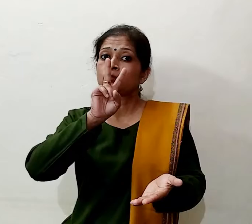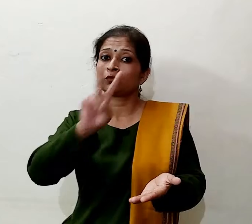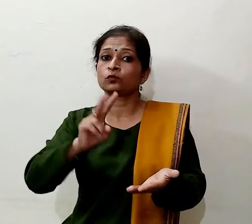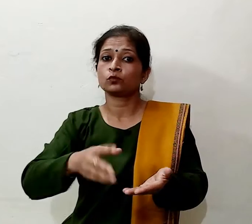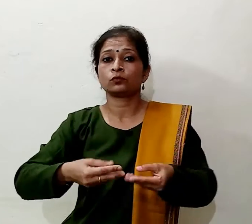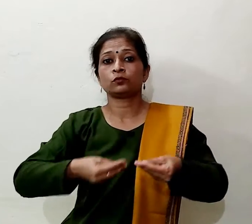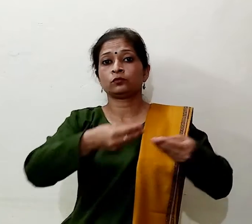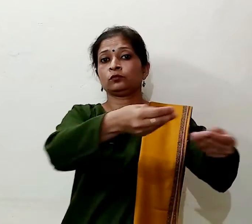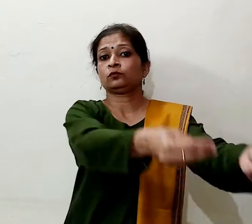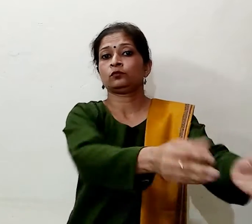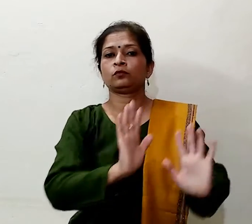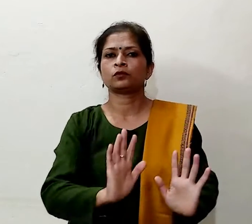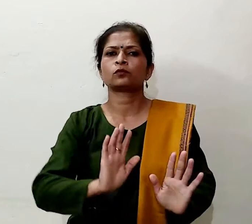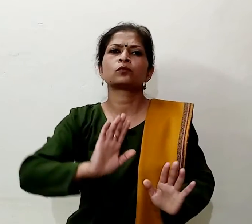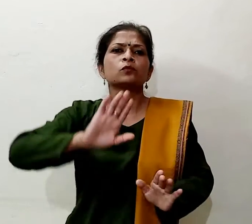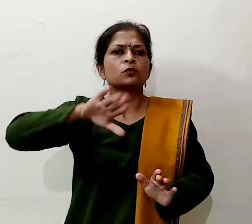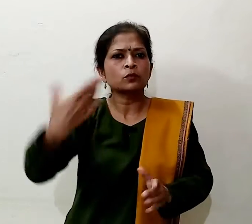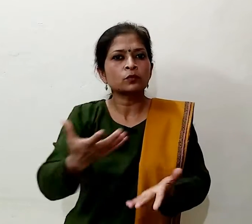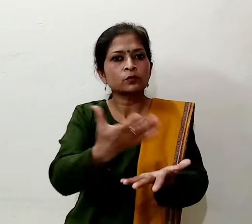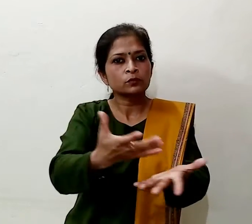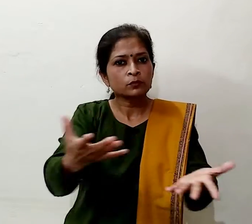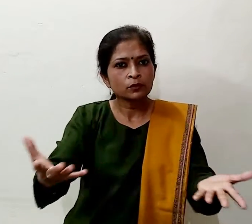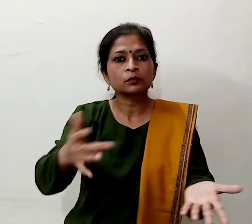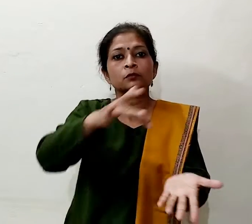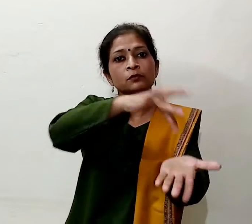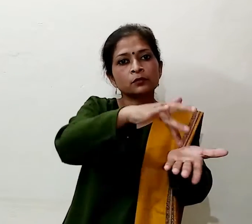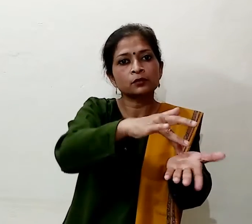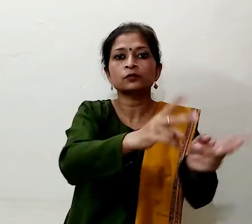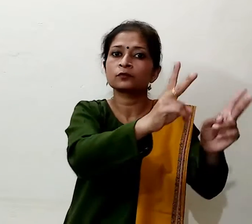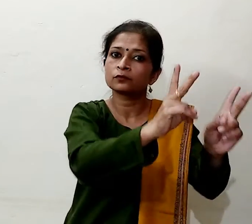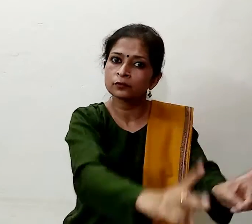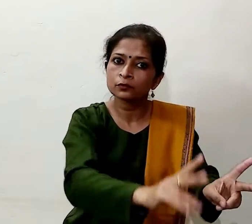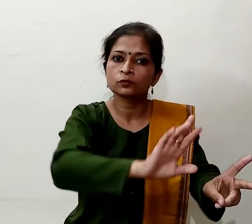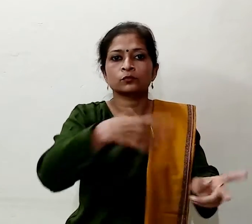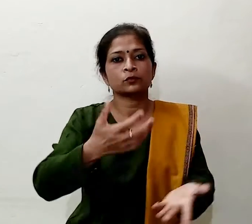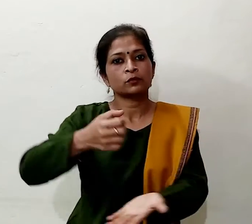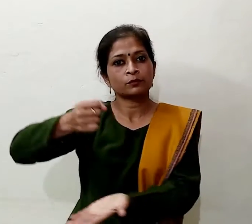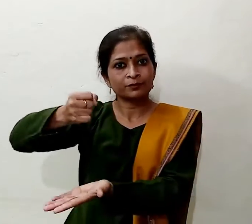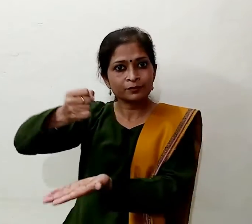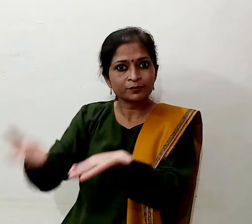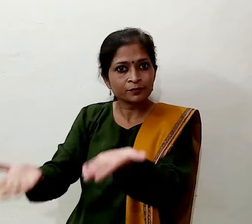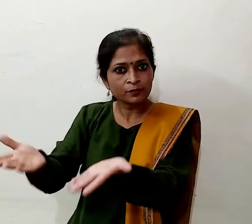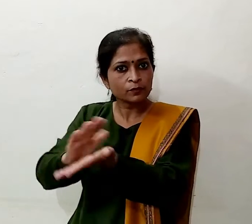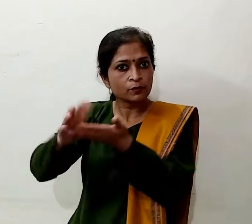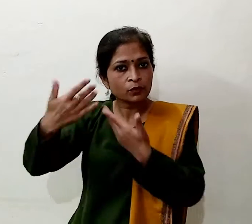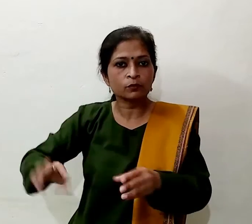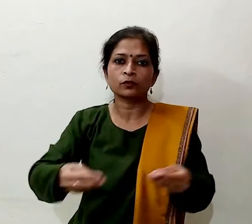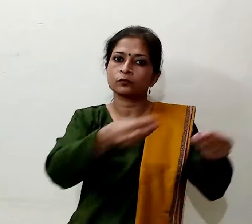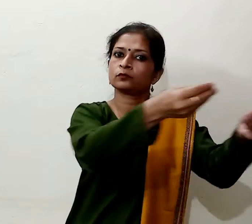दूरी से दे या एक ऐसे स्थान पर रख दे जहां से की वो ग्राहक अपना सामान उठा ले